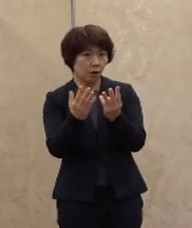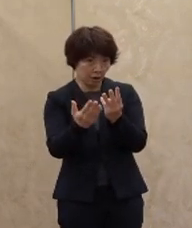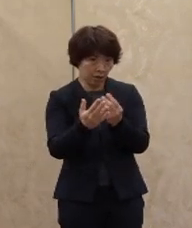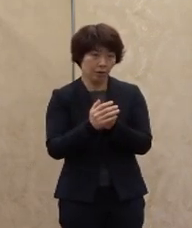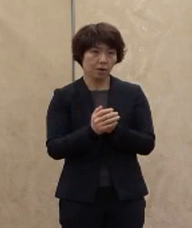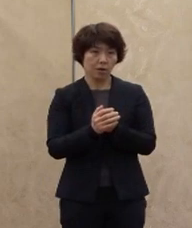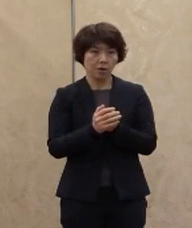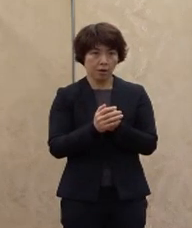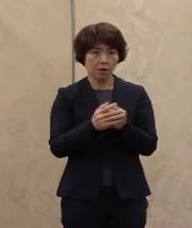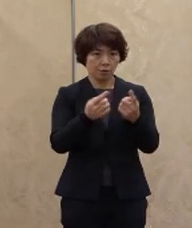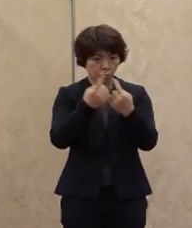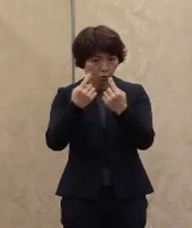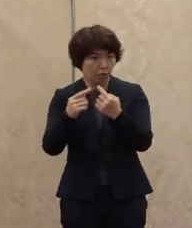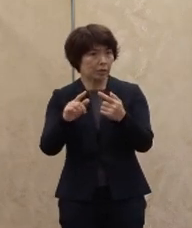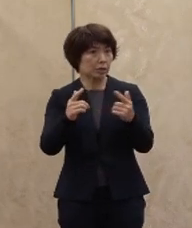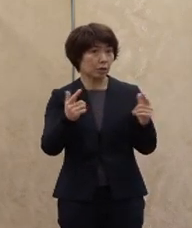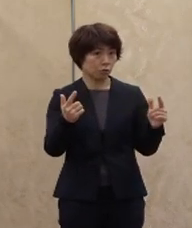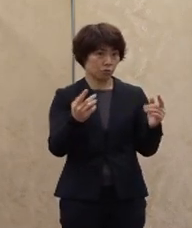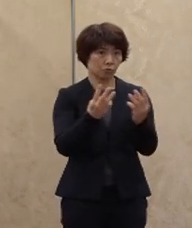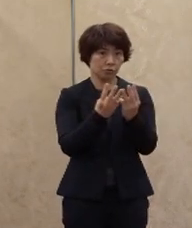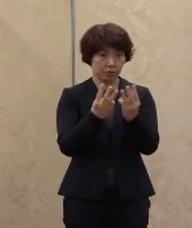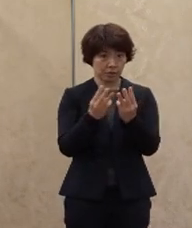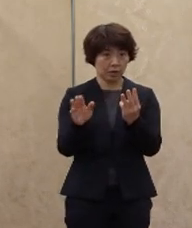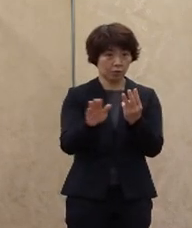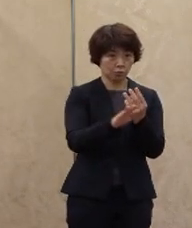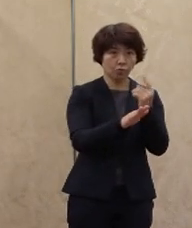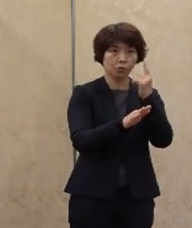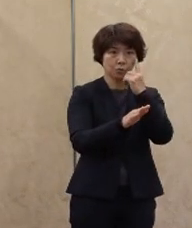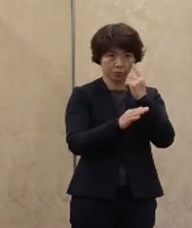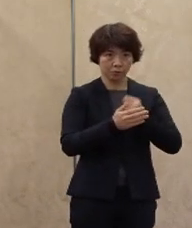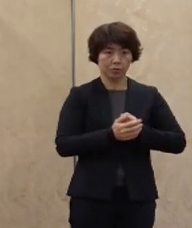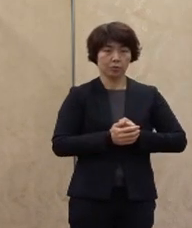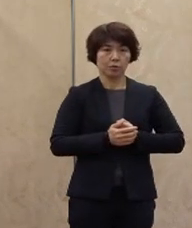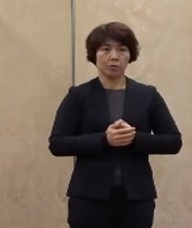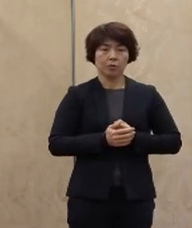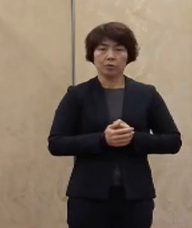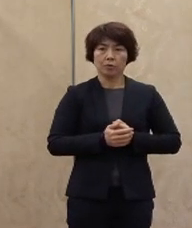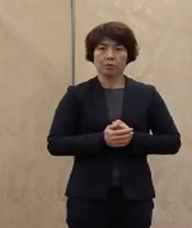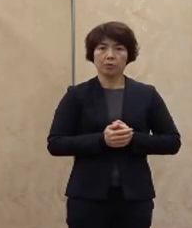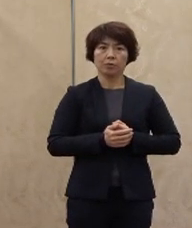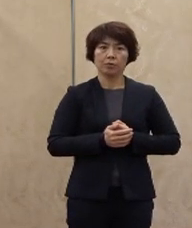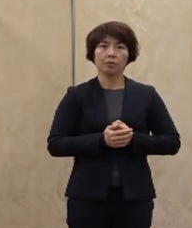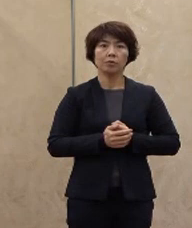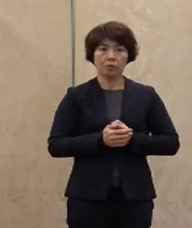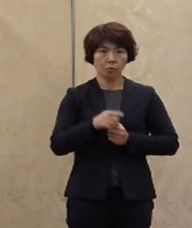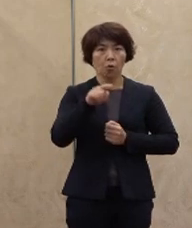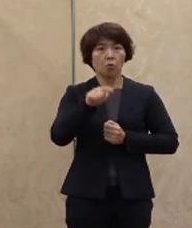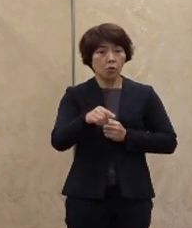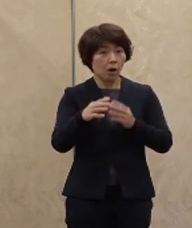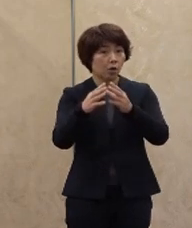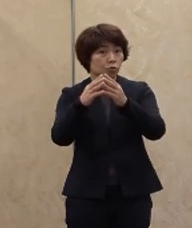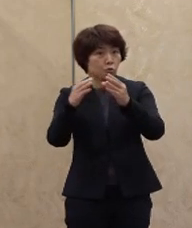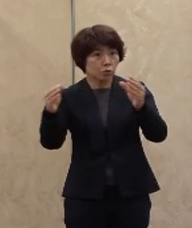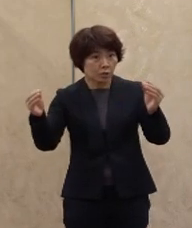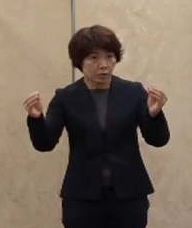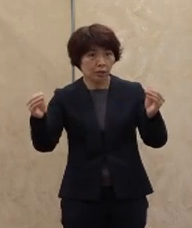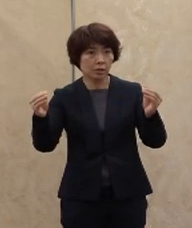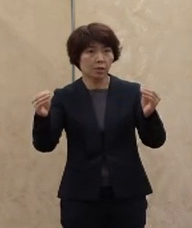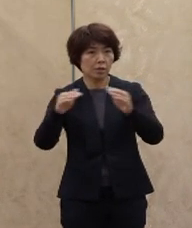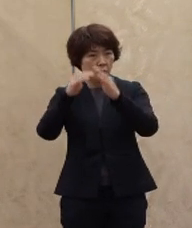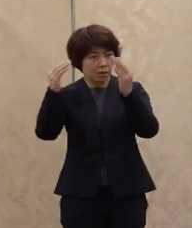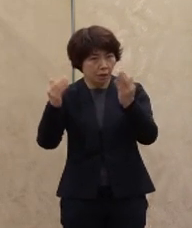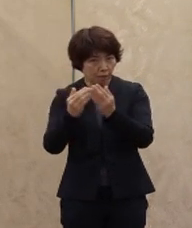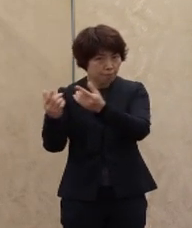のはあのありうるんじゃないかとはあの思いますが、ただそこも国全体のコンセンサスっていうのがない限